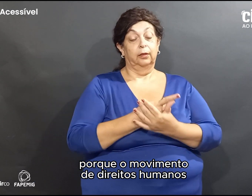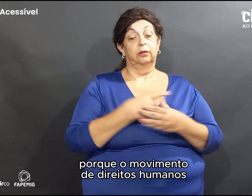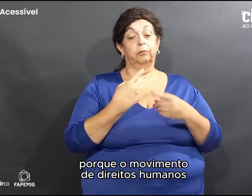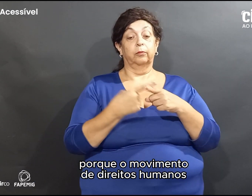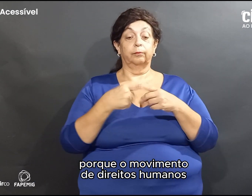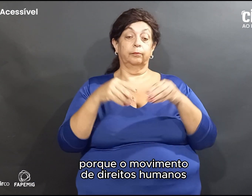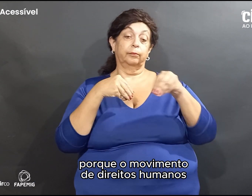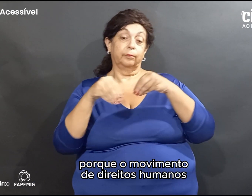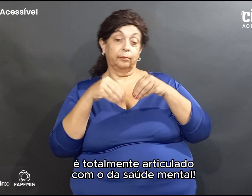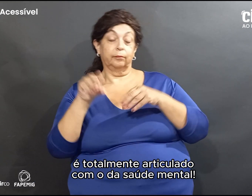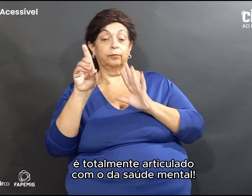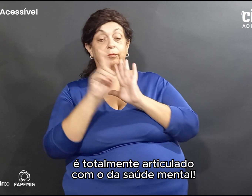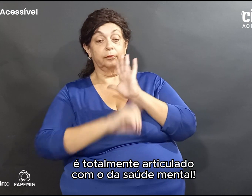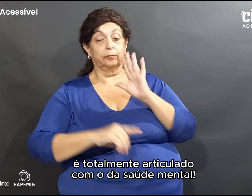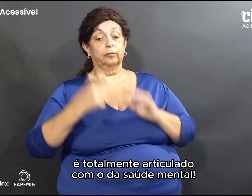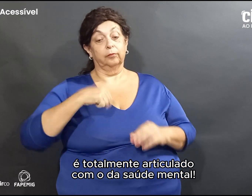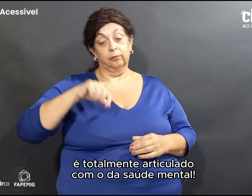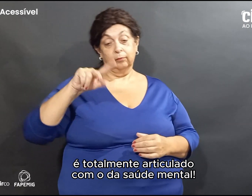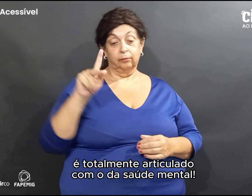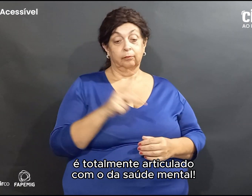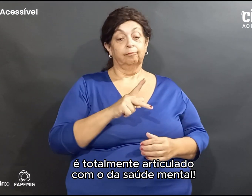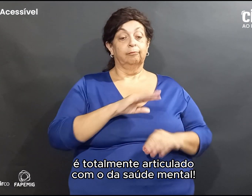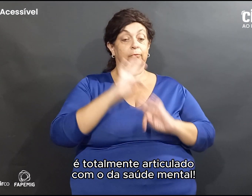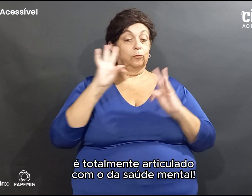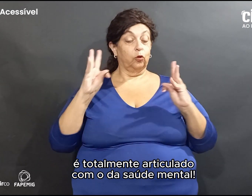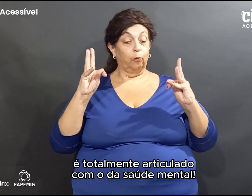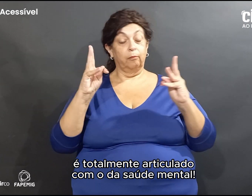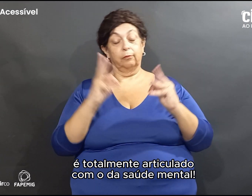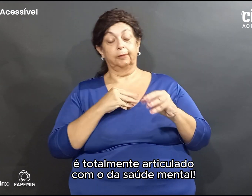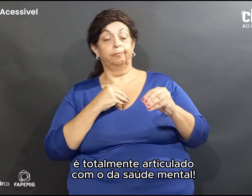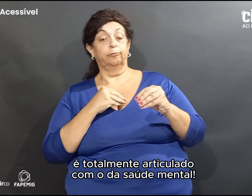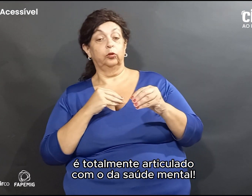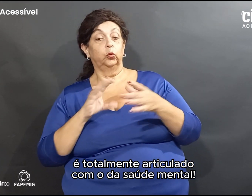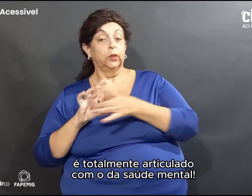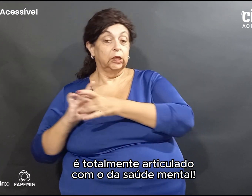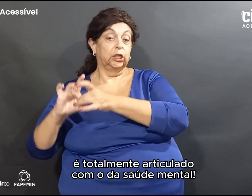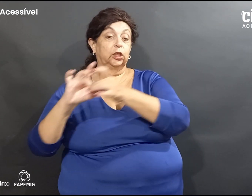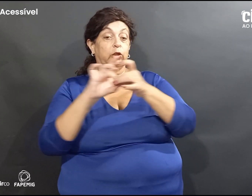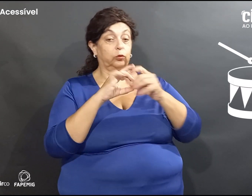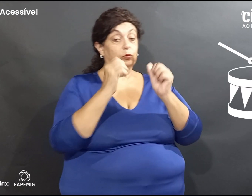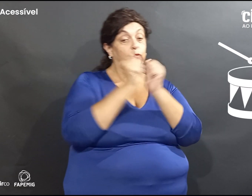direitos humanos é totalmente articulado com o da saúde mental.